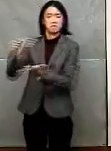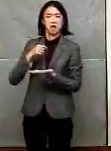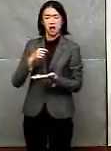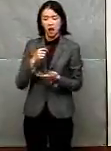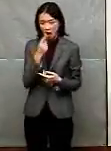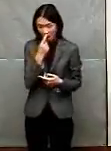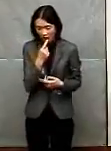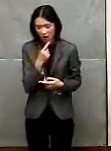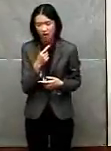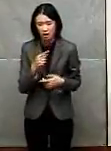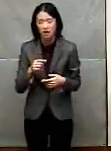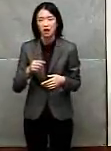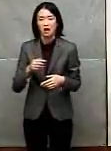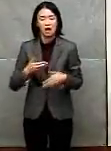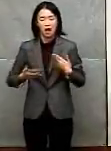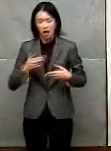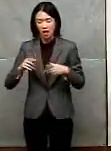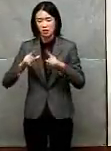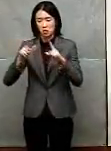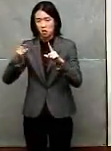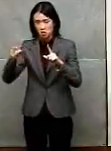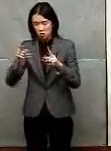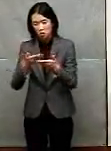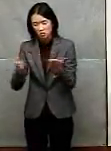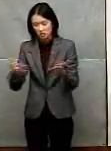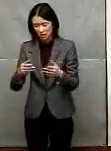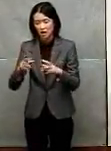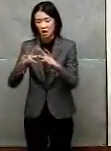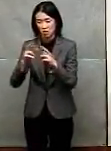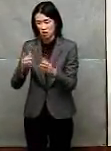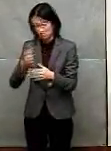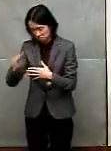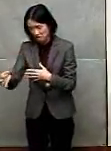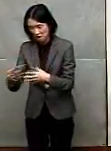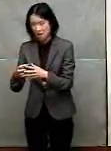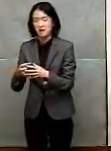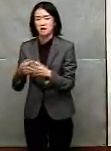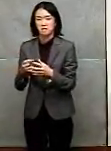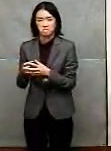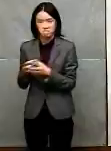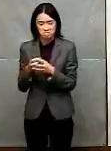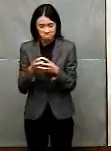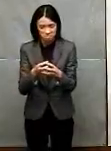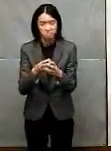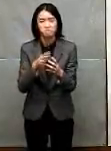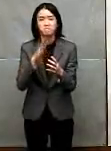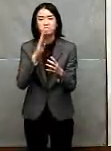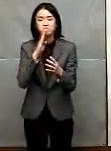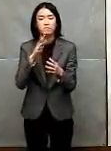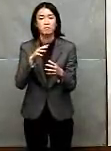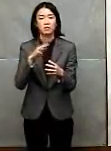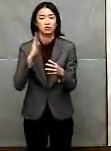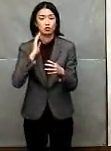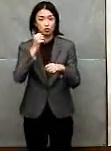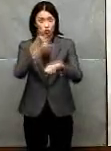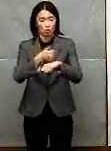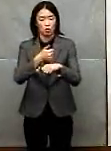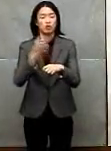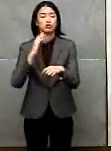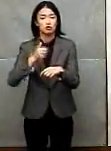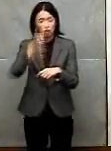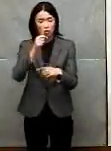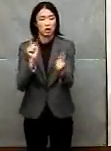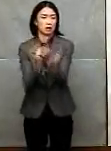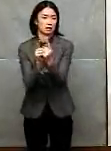を東京で買い込んでですね、持っていたという、持ち込んだということもありましたので、